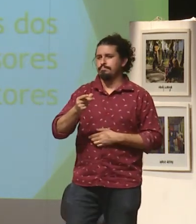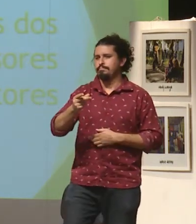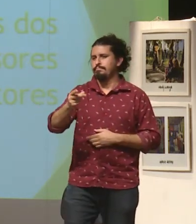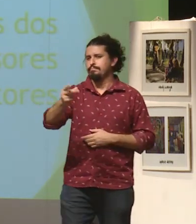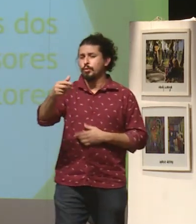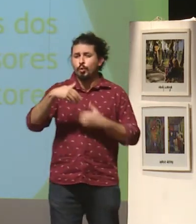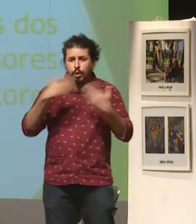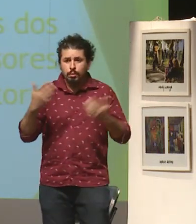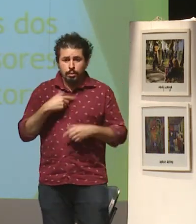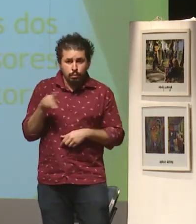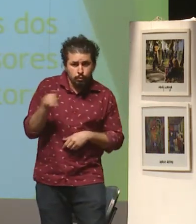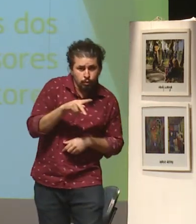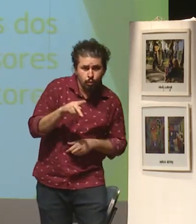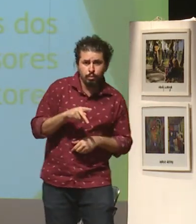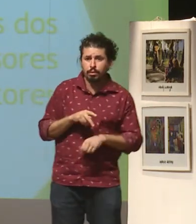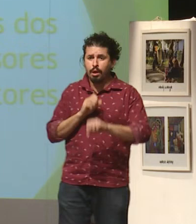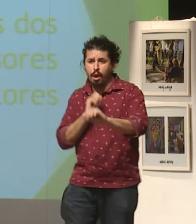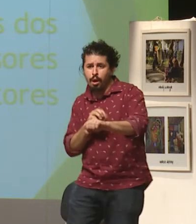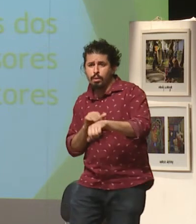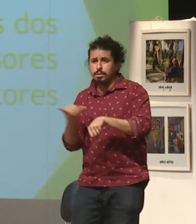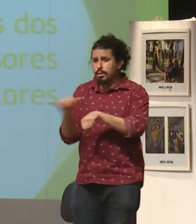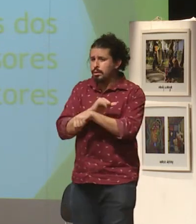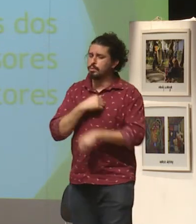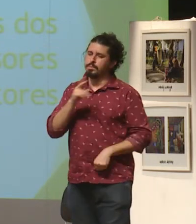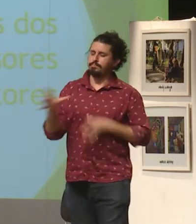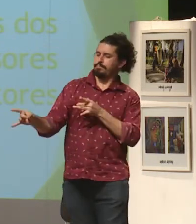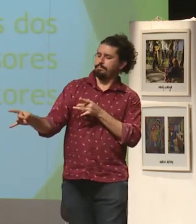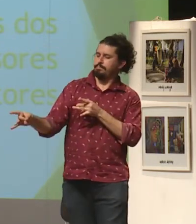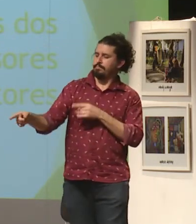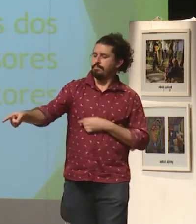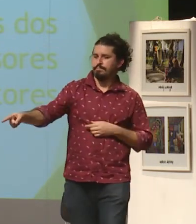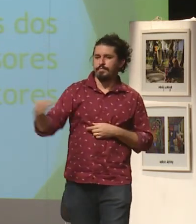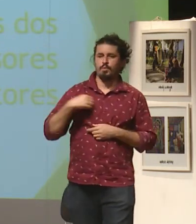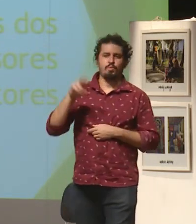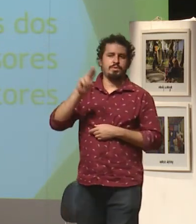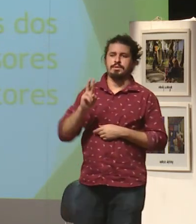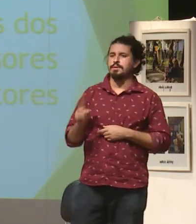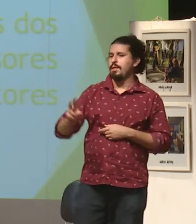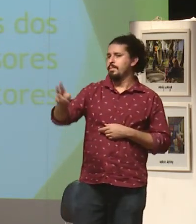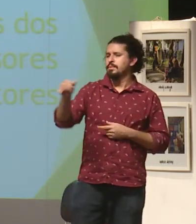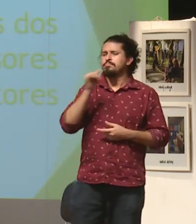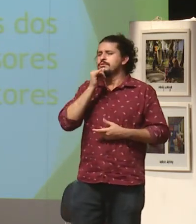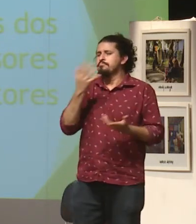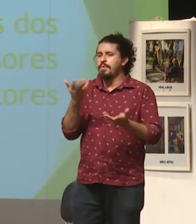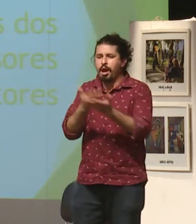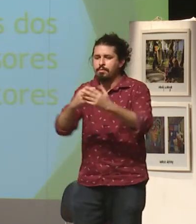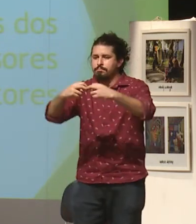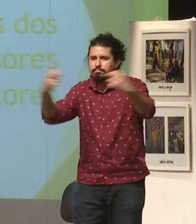vida. É um casamento que realmente vai ser eterno. Assim, porque é uma parceria de vida mesmo. Eu vou estar sempre usando isso